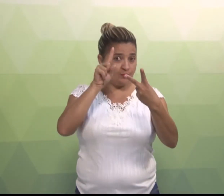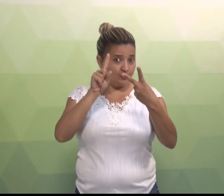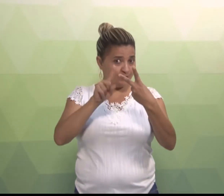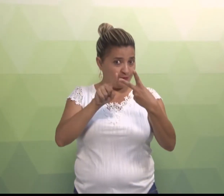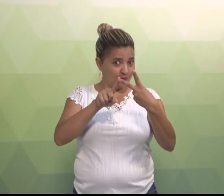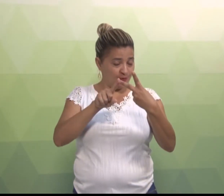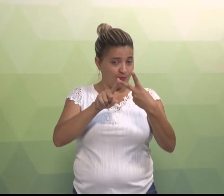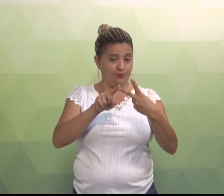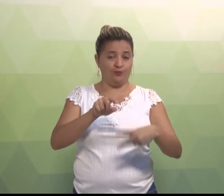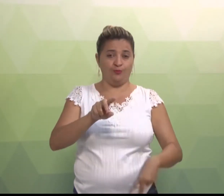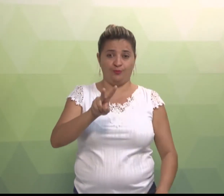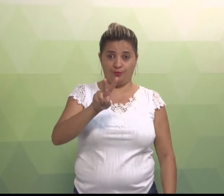Um segundo exemplo.